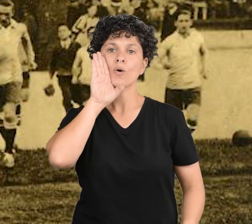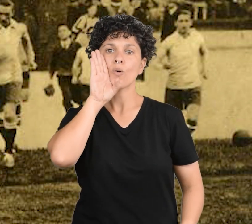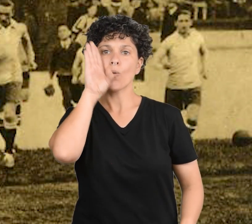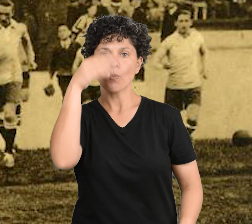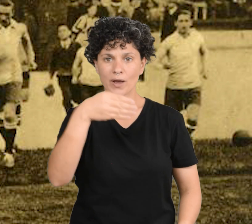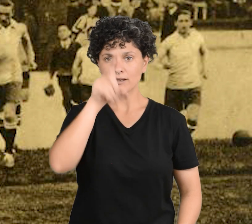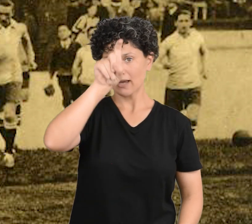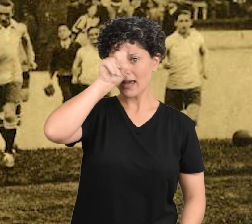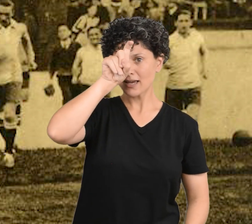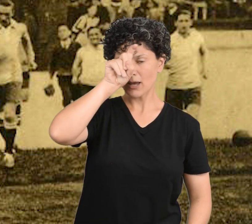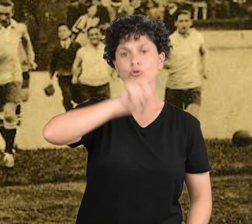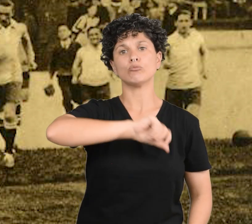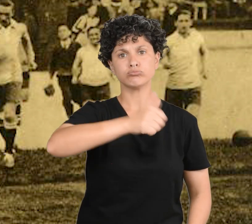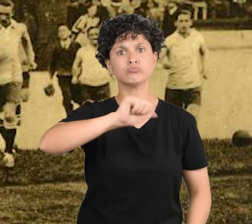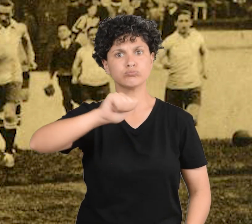victoria.